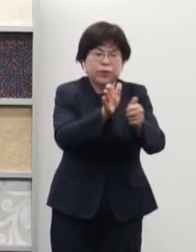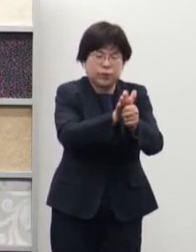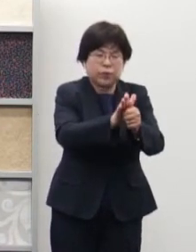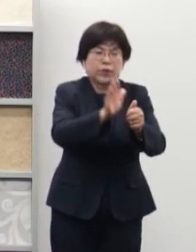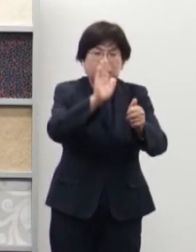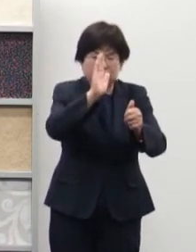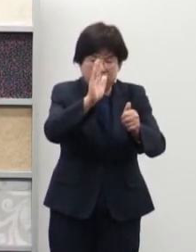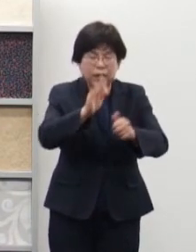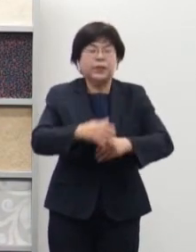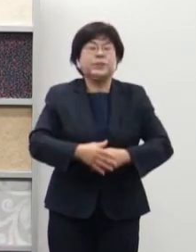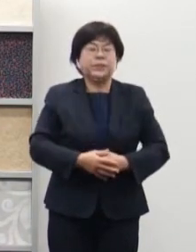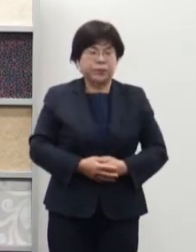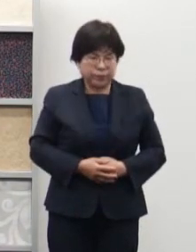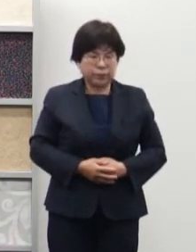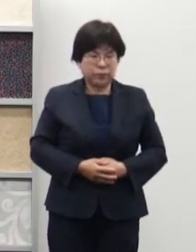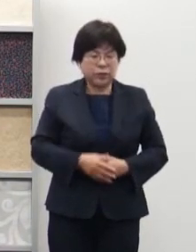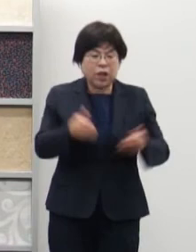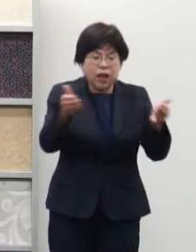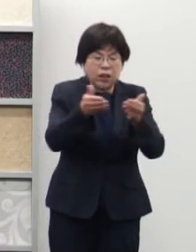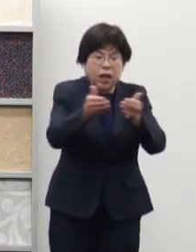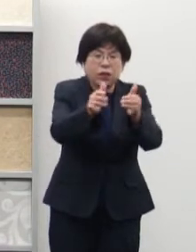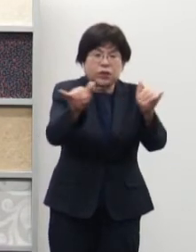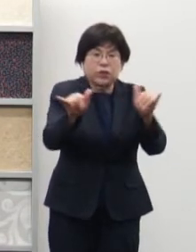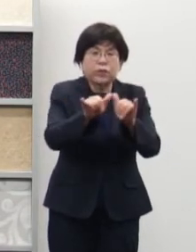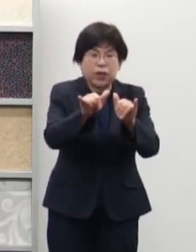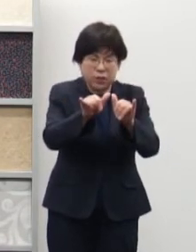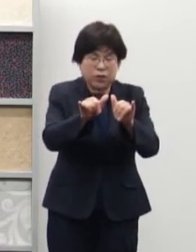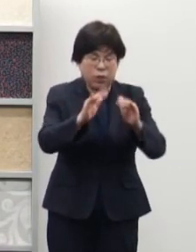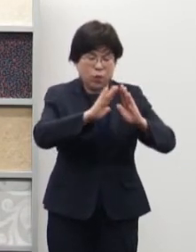さらに3点目、従事者のご家族に、